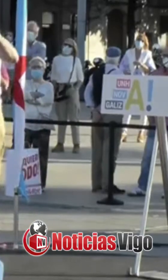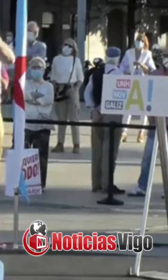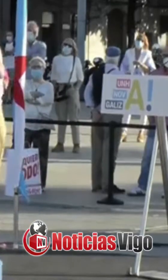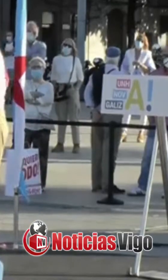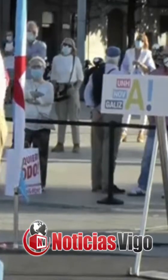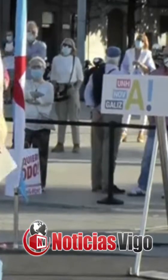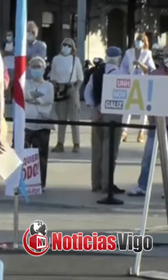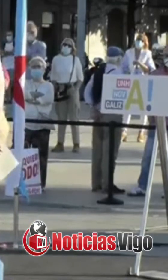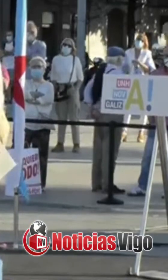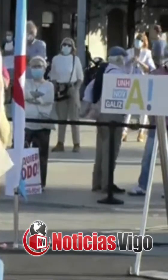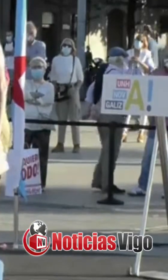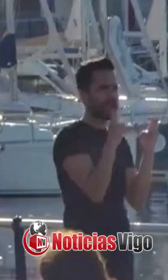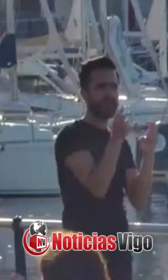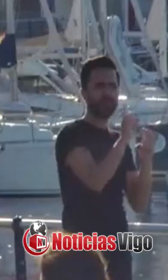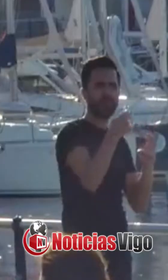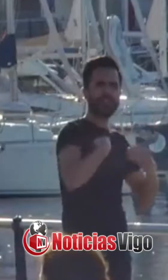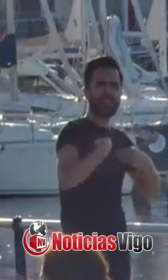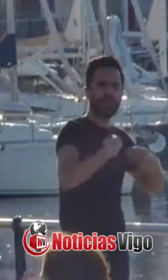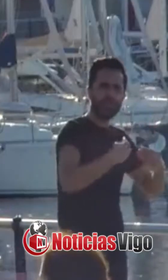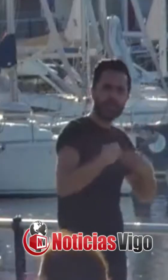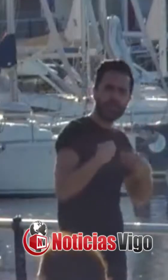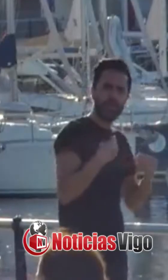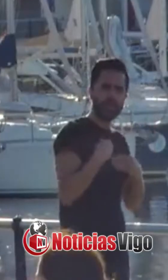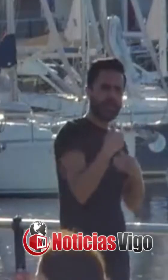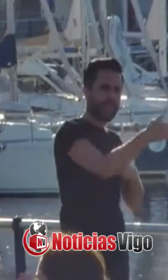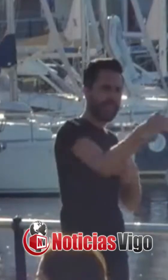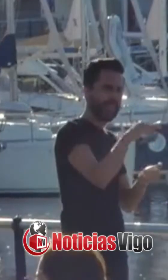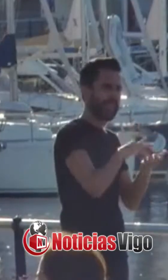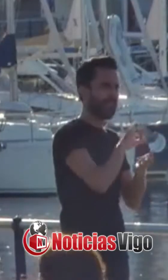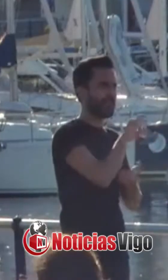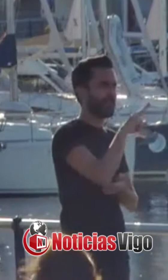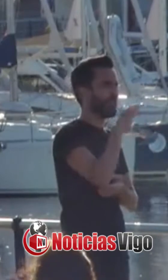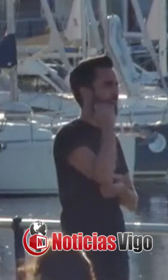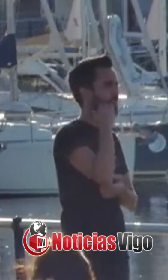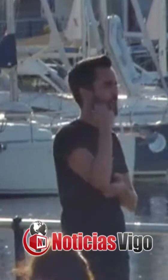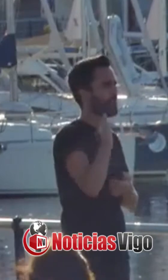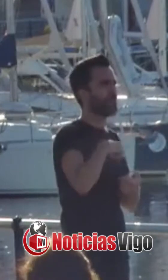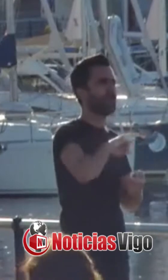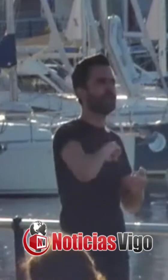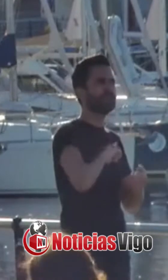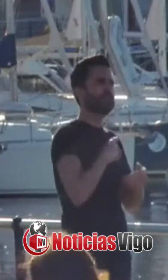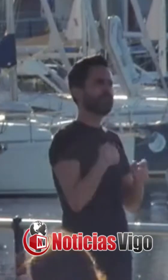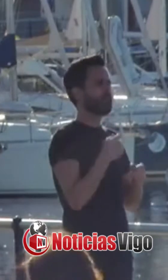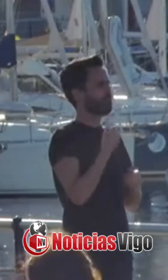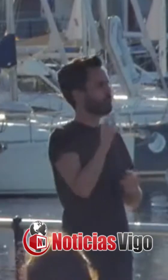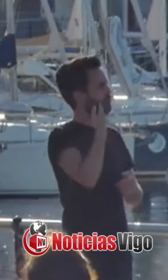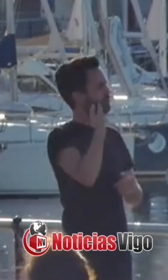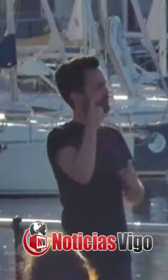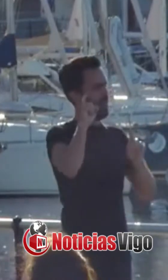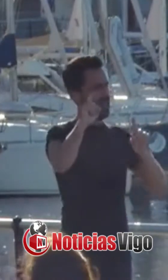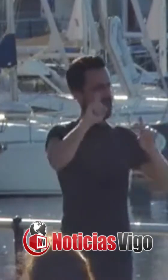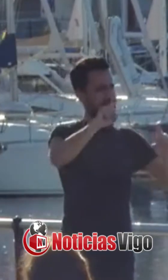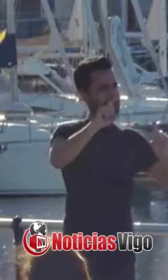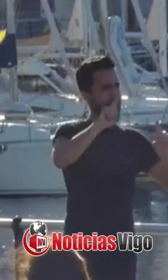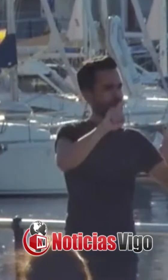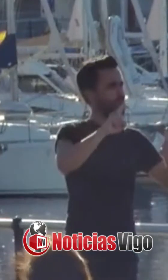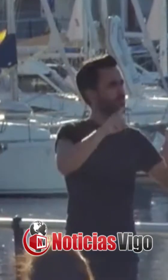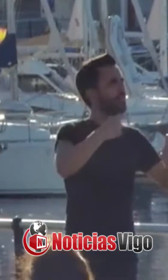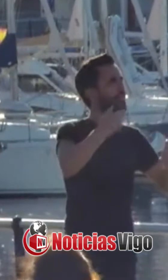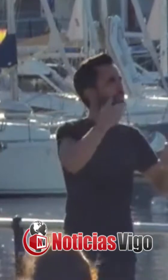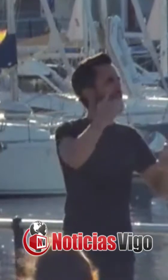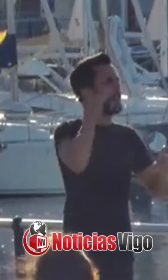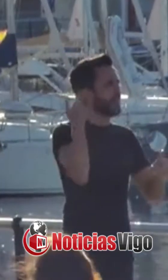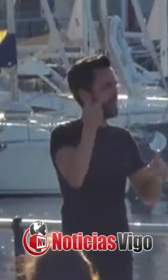pero está máis viva que nunca e o próximo 12 de xullo imos dar unha lección de dignidade. Imos